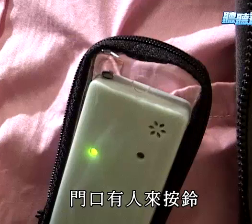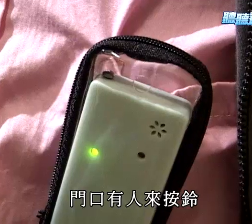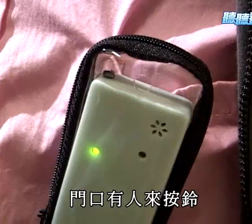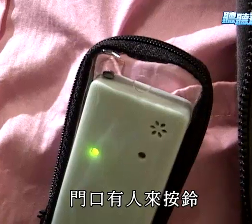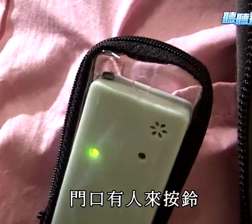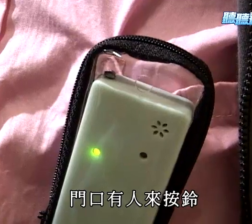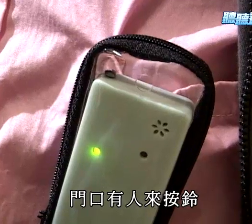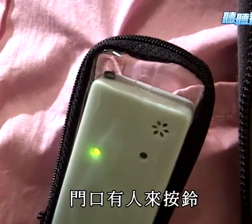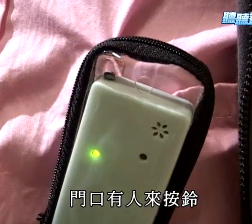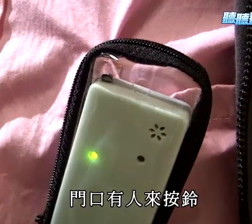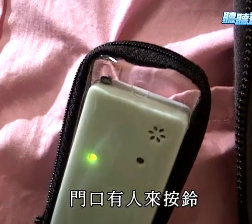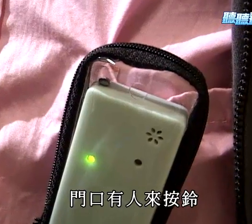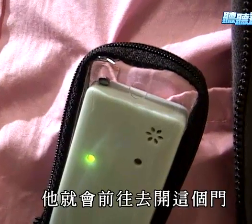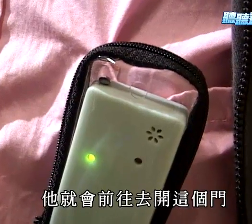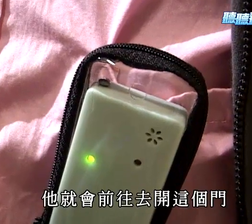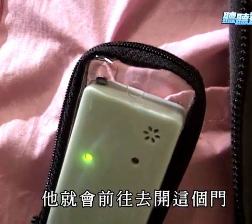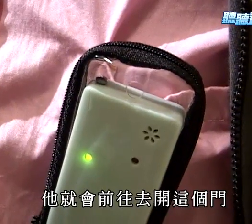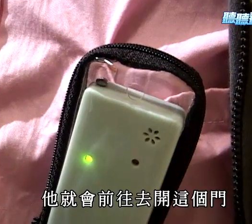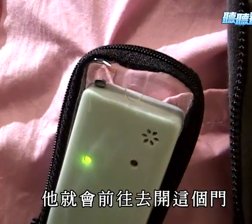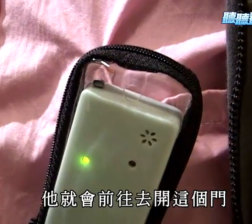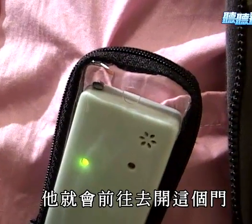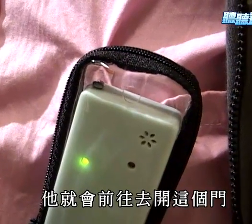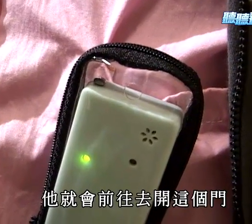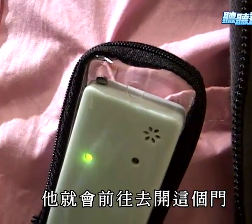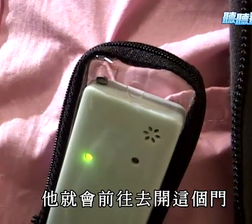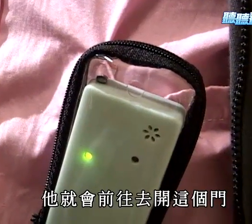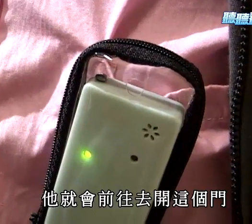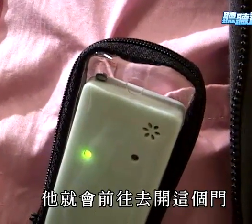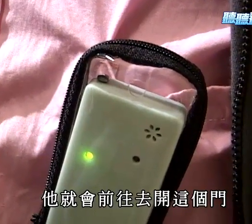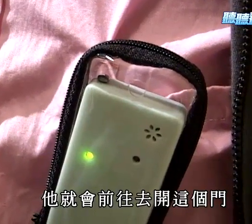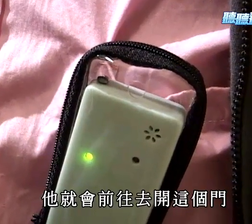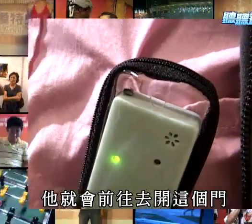来按铃啊，有他就会前往去开这个门。